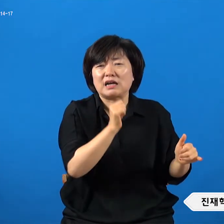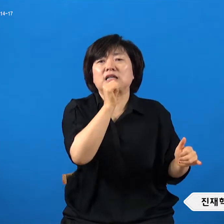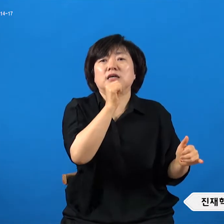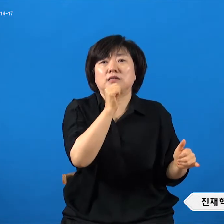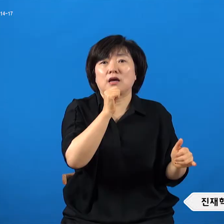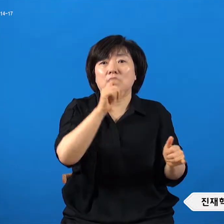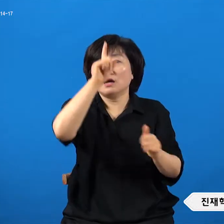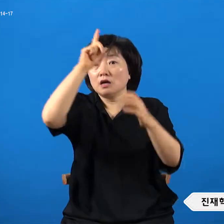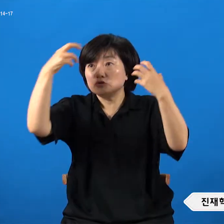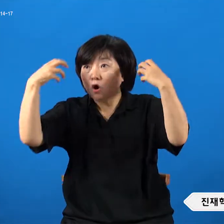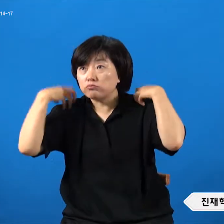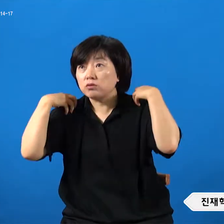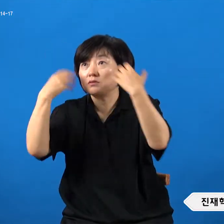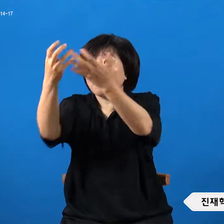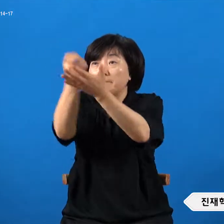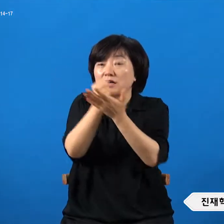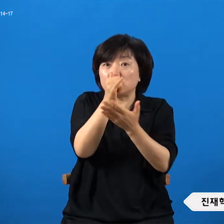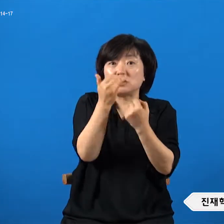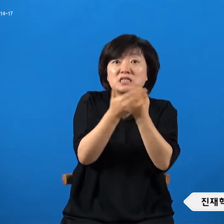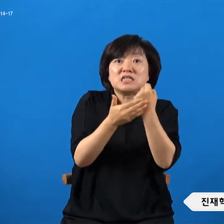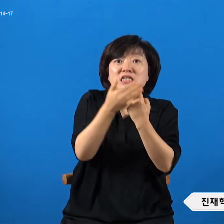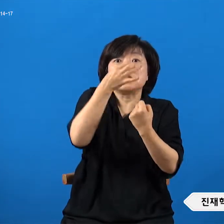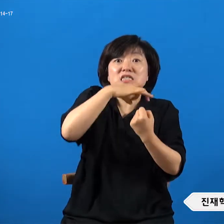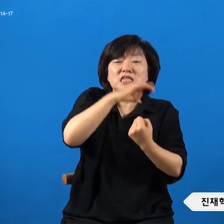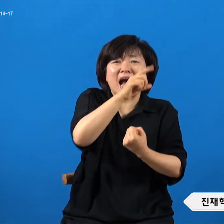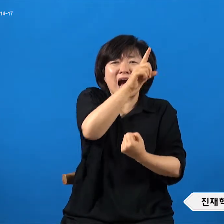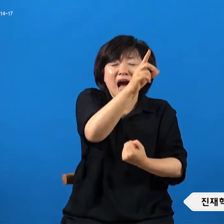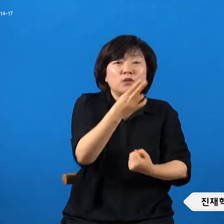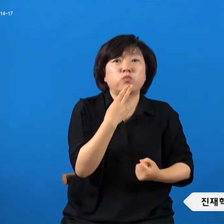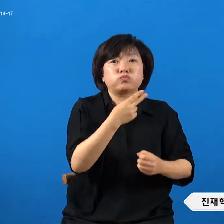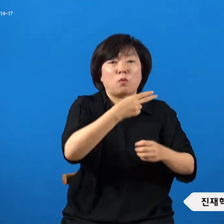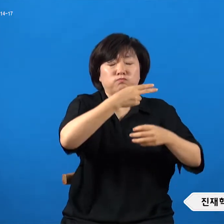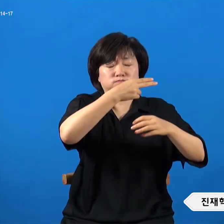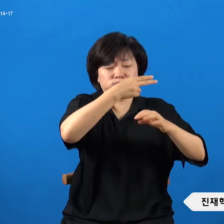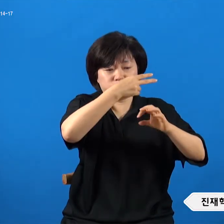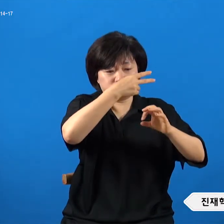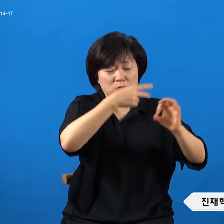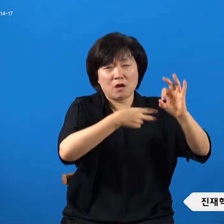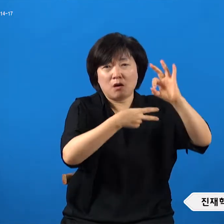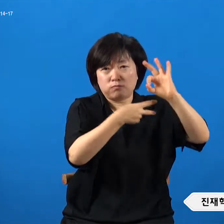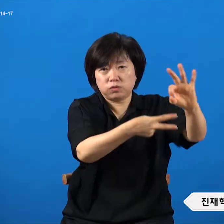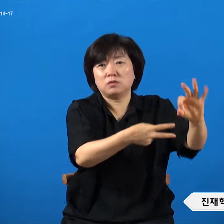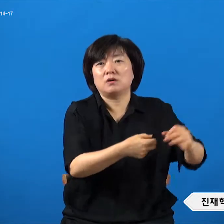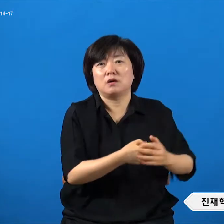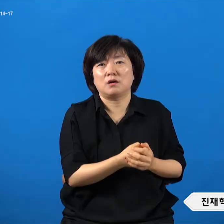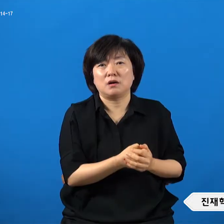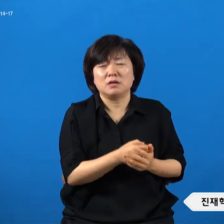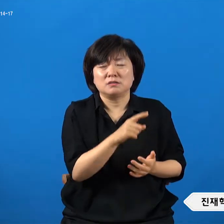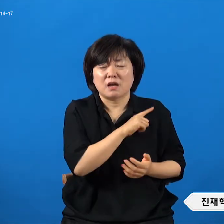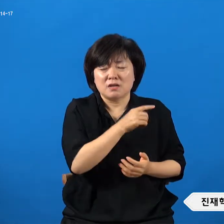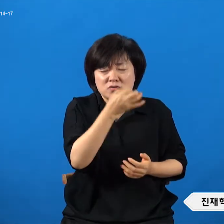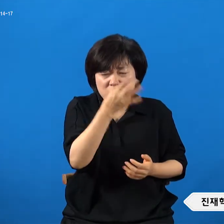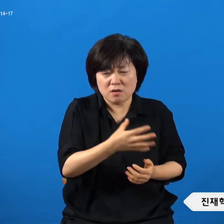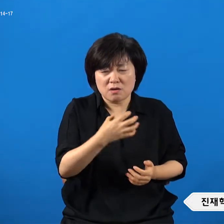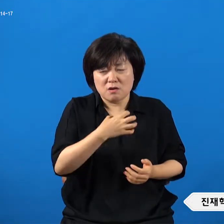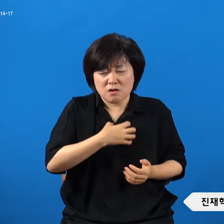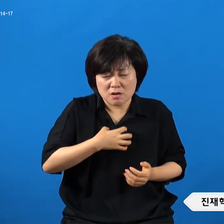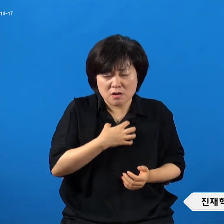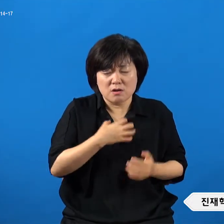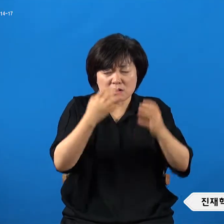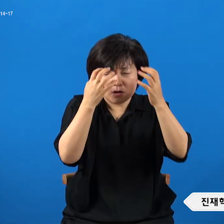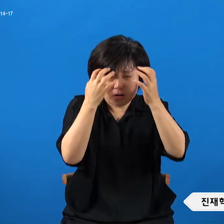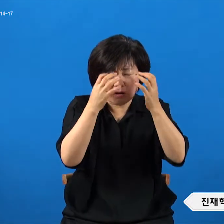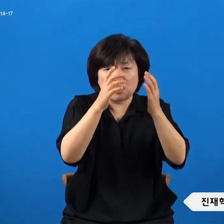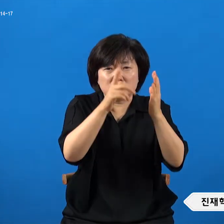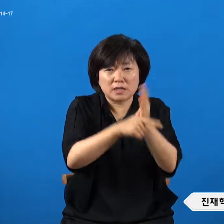정부에서 받을 수 있는 모든 이익을 하나도 받을 수 없기 때문입니다. 가장 열악하고 가장 고통 중에 위험함